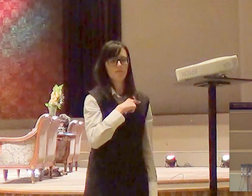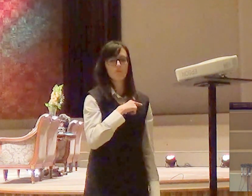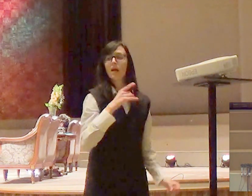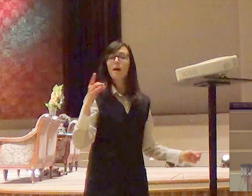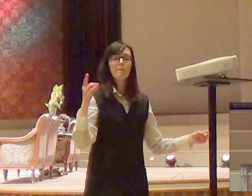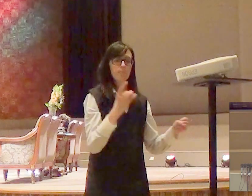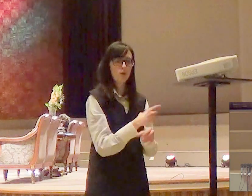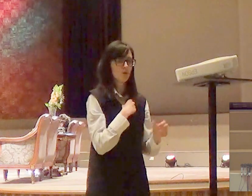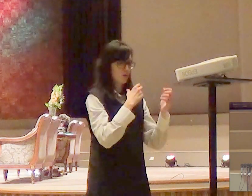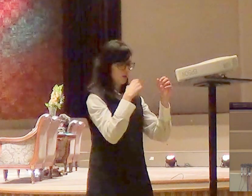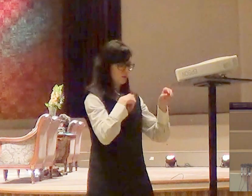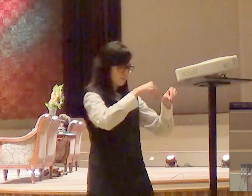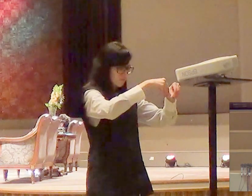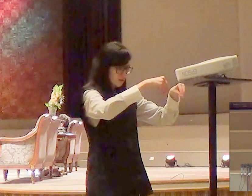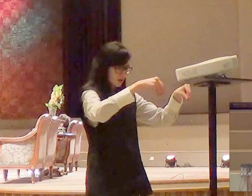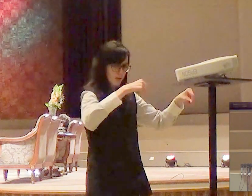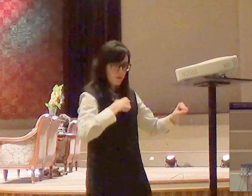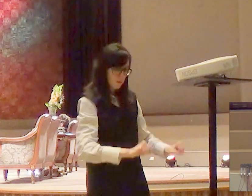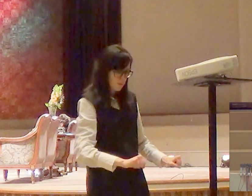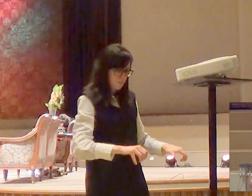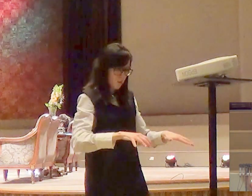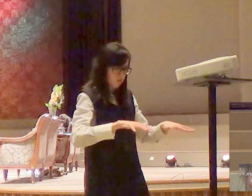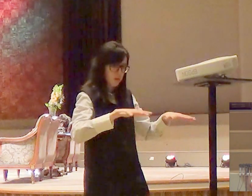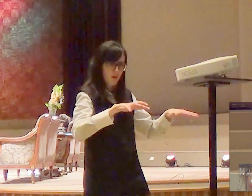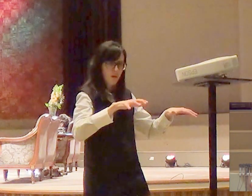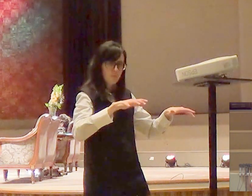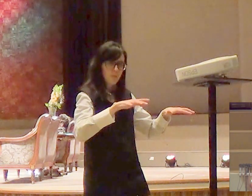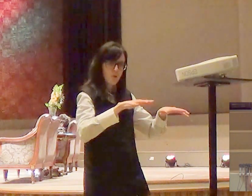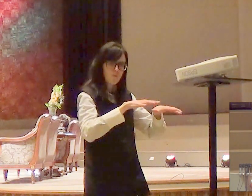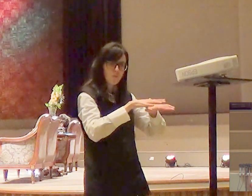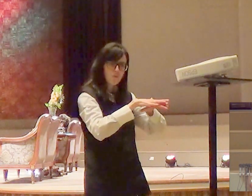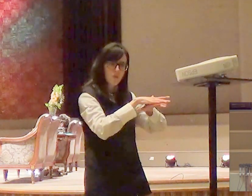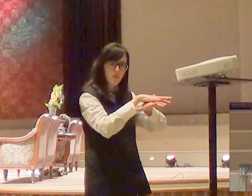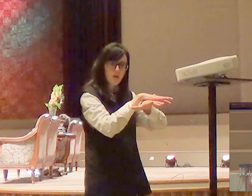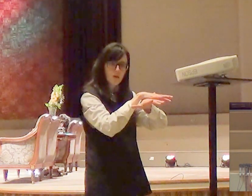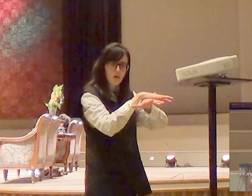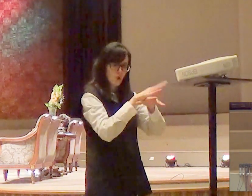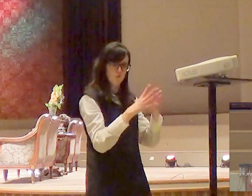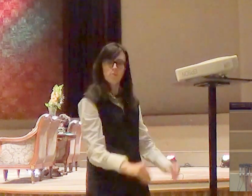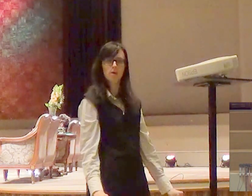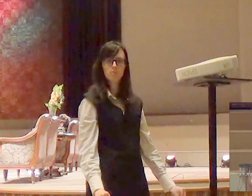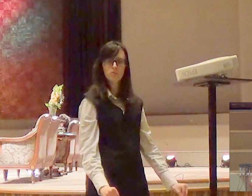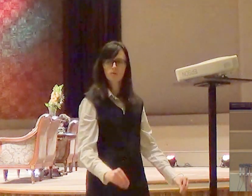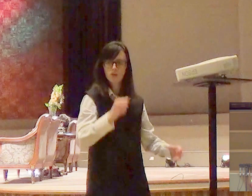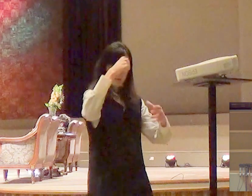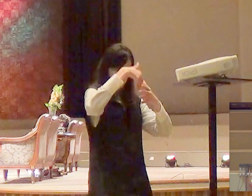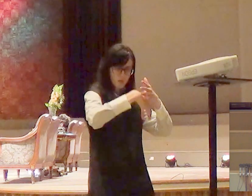fechou-se sobre eles e pereceram desaparecendo no meio da assembleia